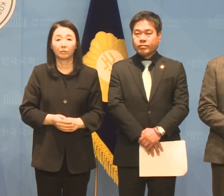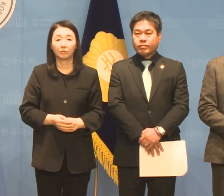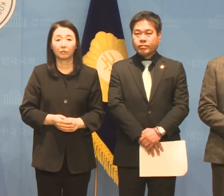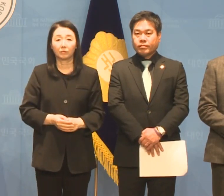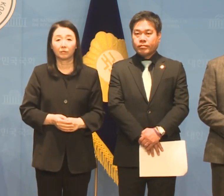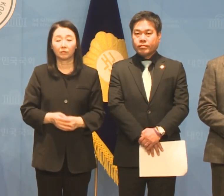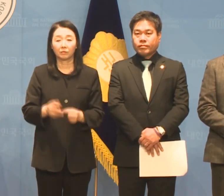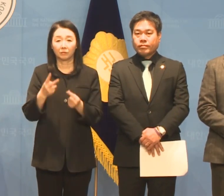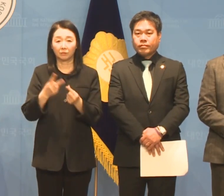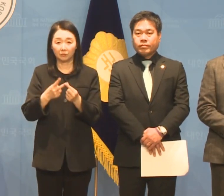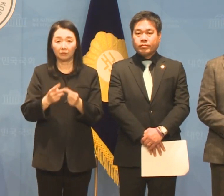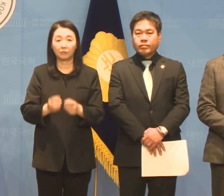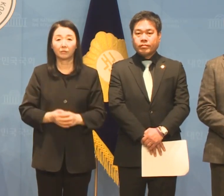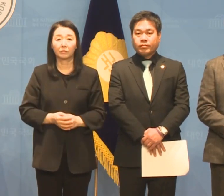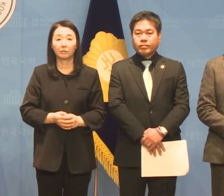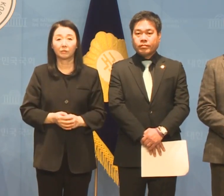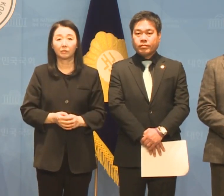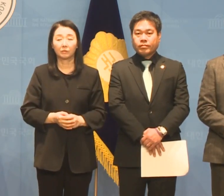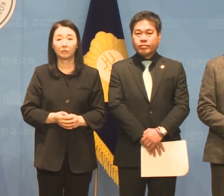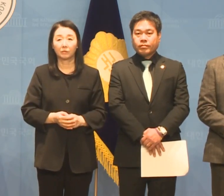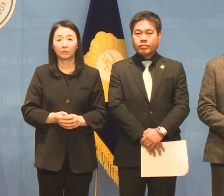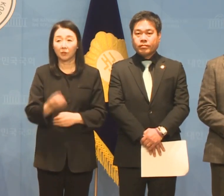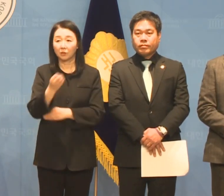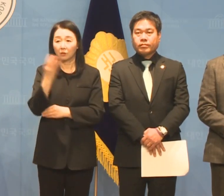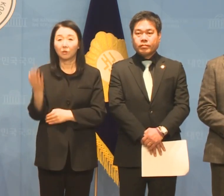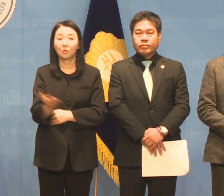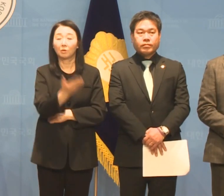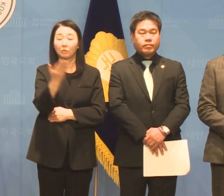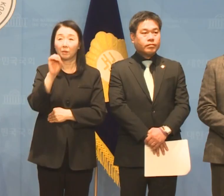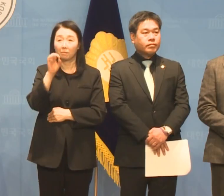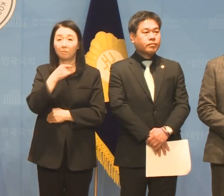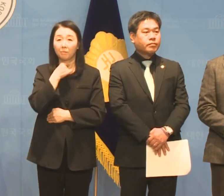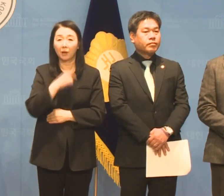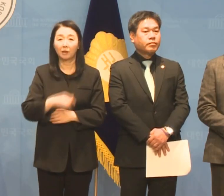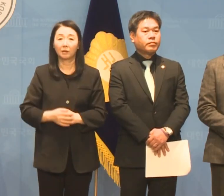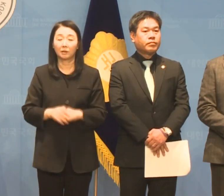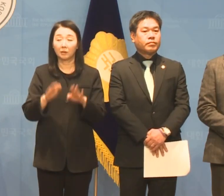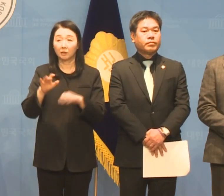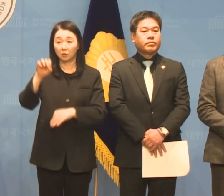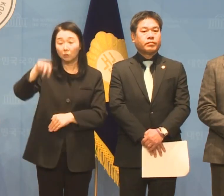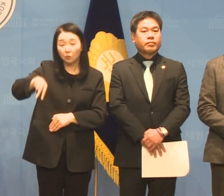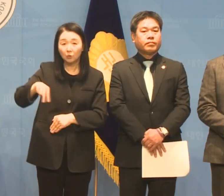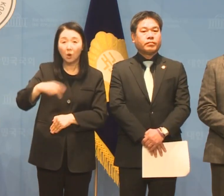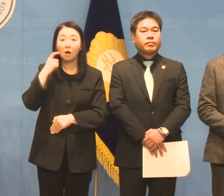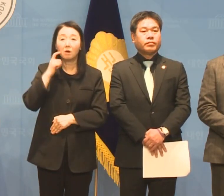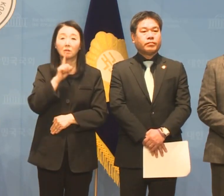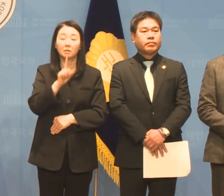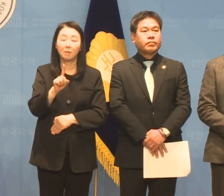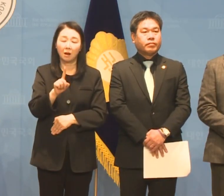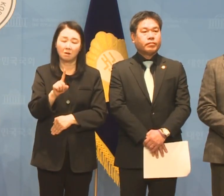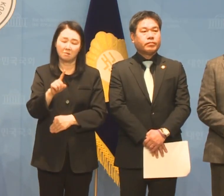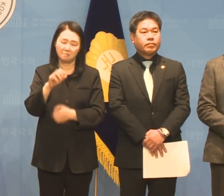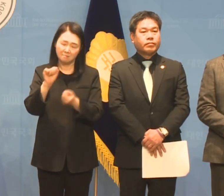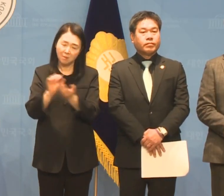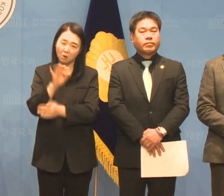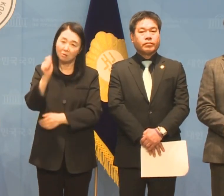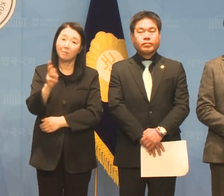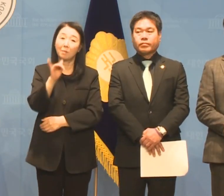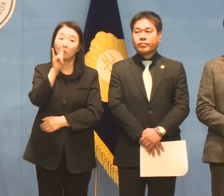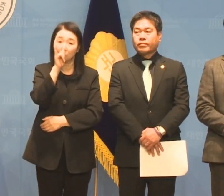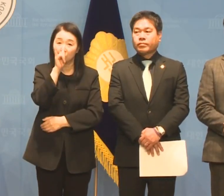두 번째로는 언론인 분들께 말씀드리고 싶습니다. 지금 유동규는 거짓말을 일삼고 있고